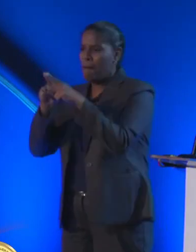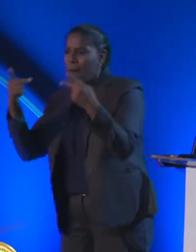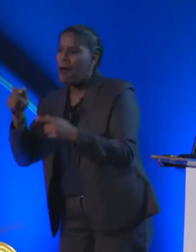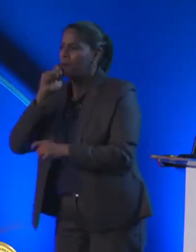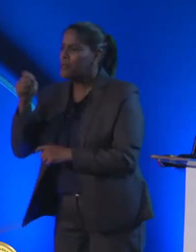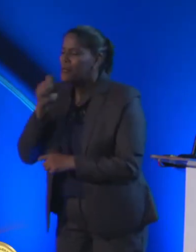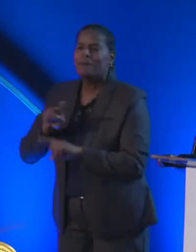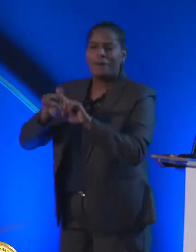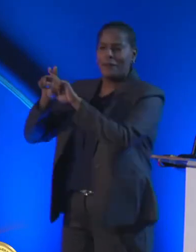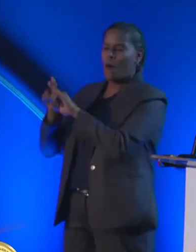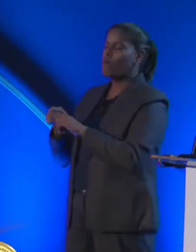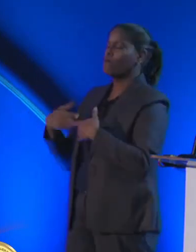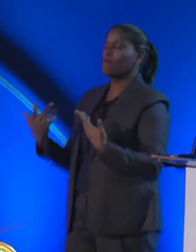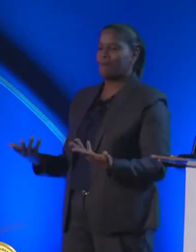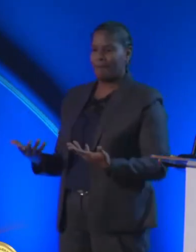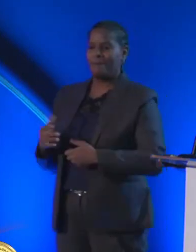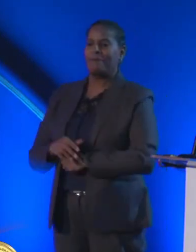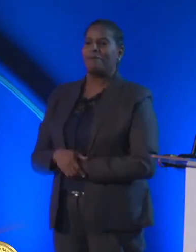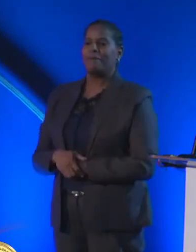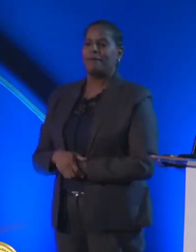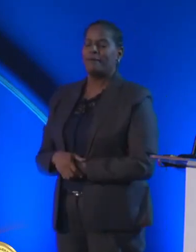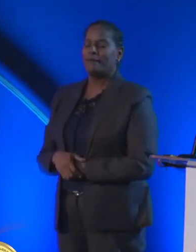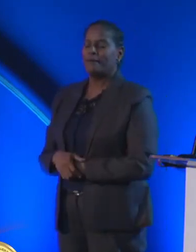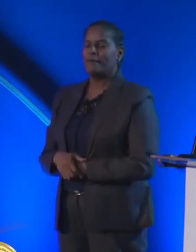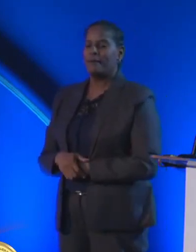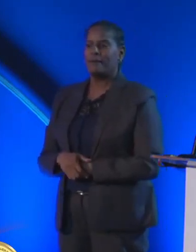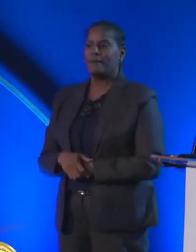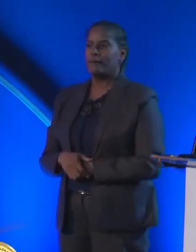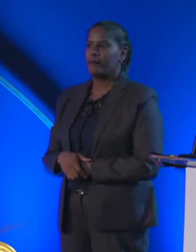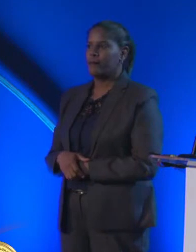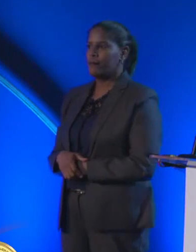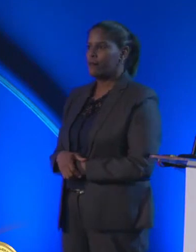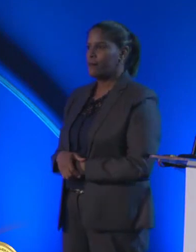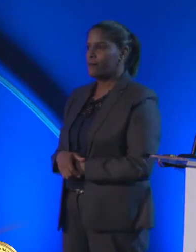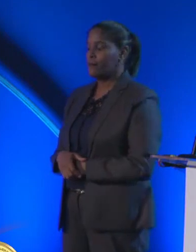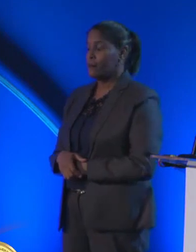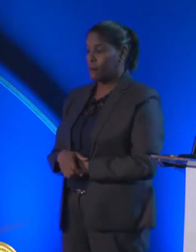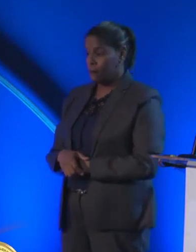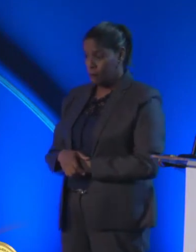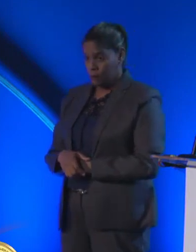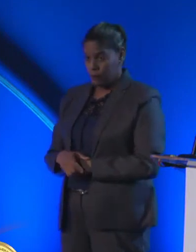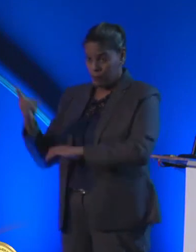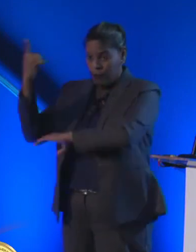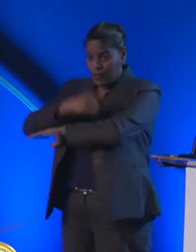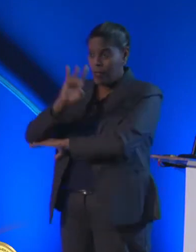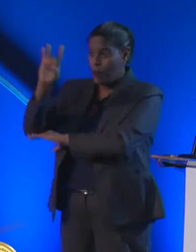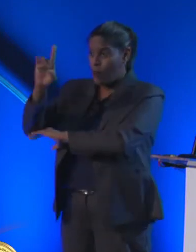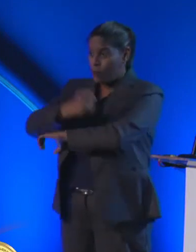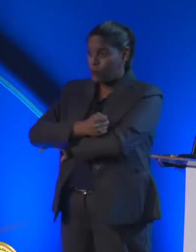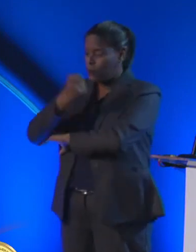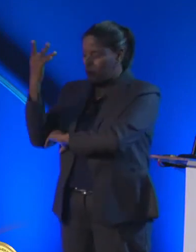señoras y señores cada 8 de marzo